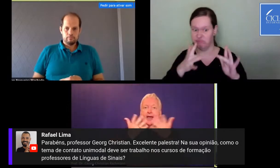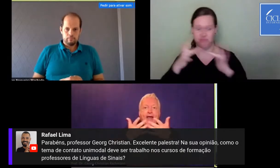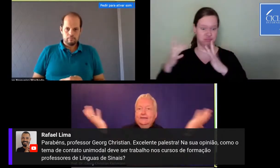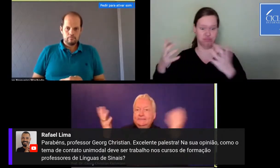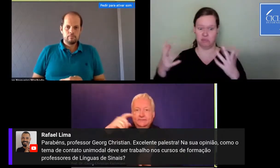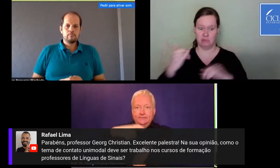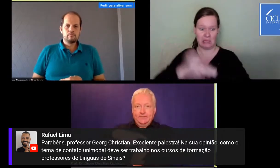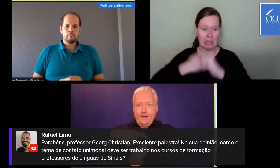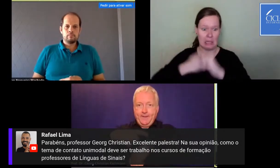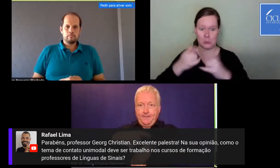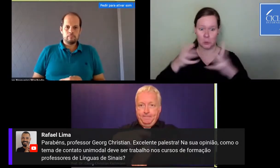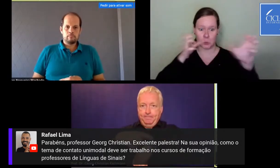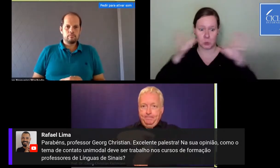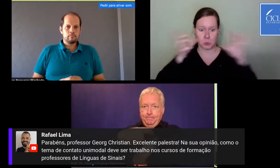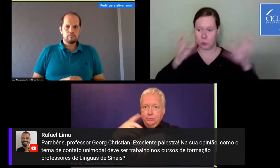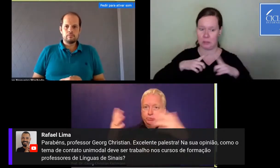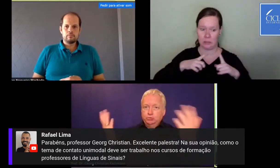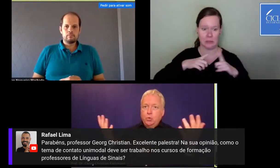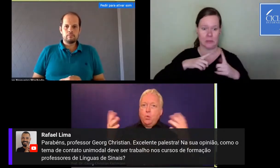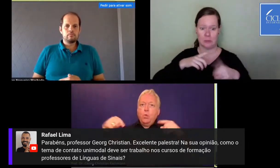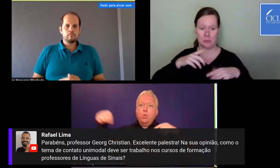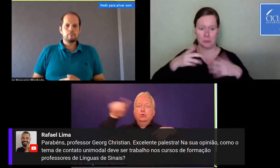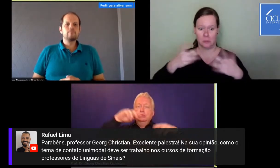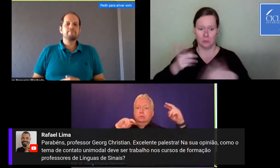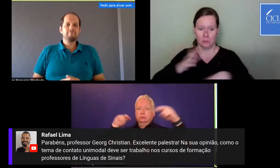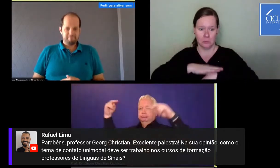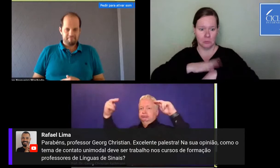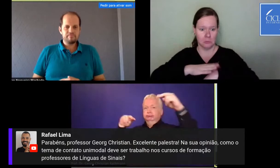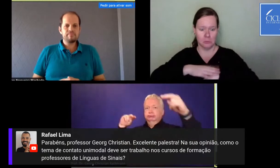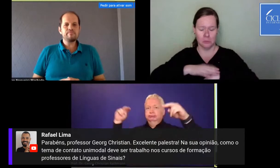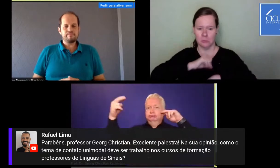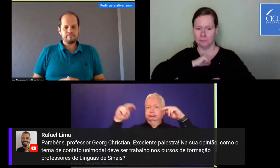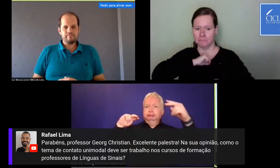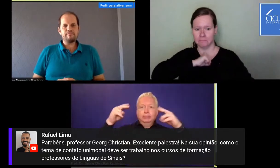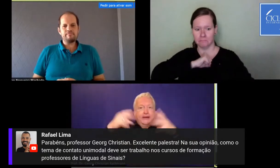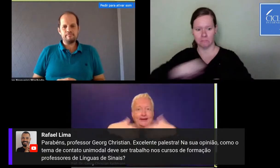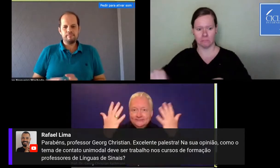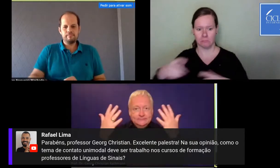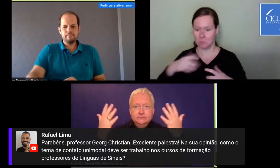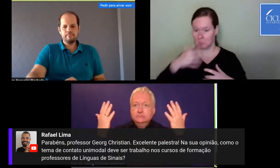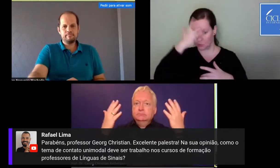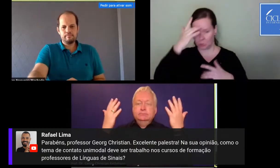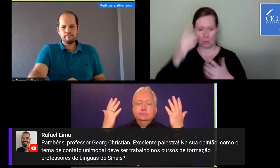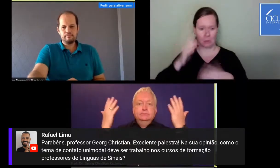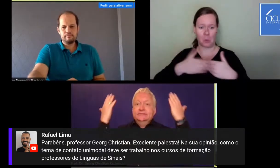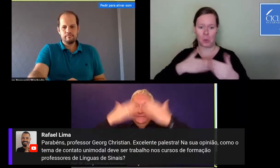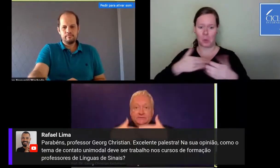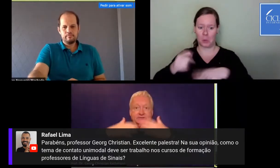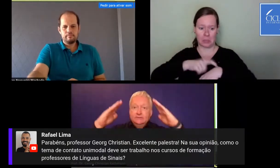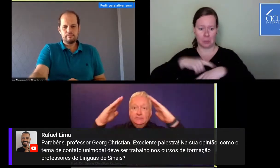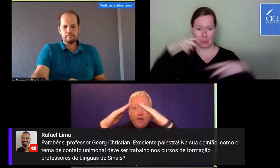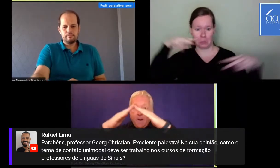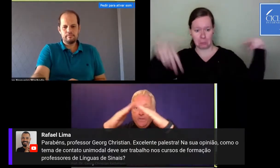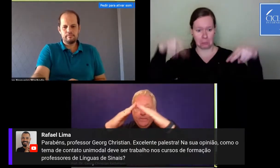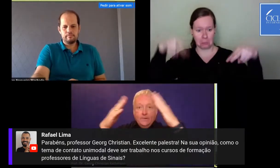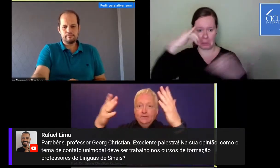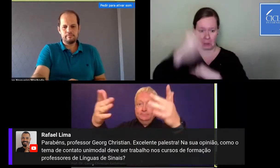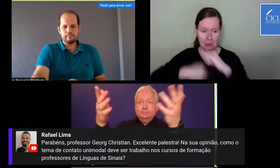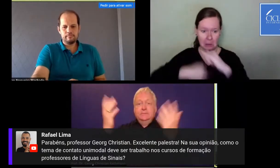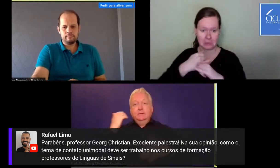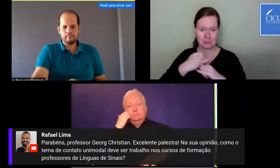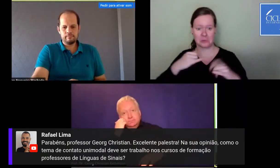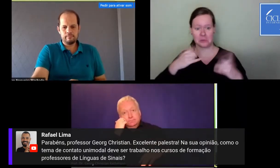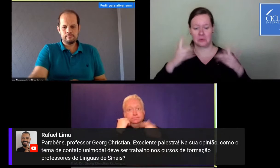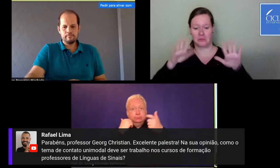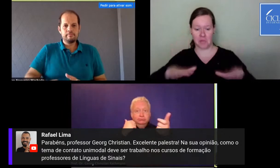que está tornando tudo virtual, né? E acontecendo num imediatismo